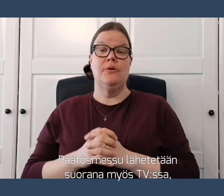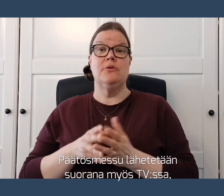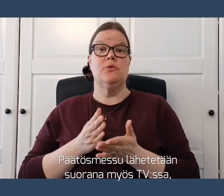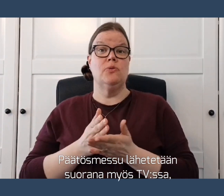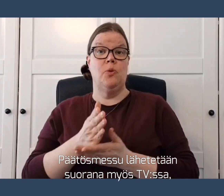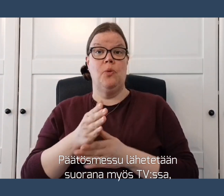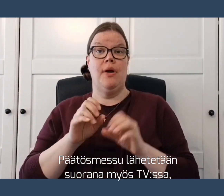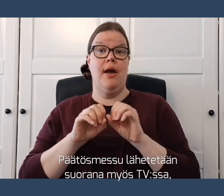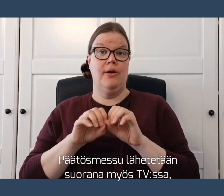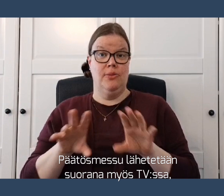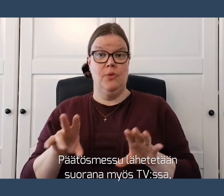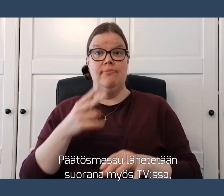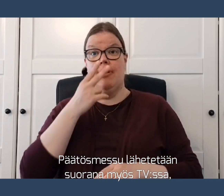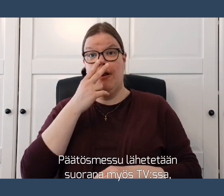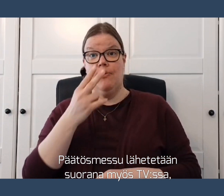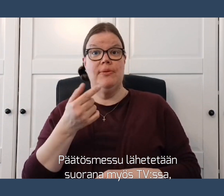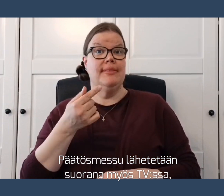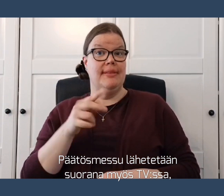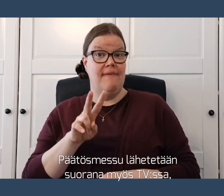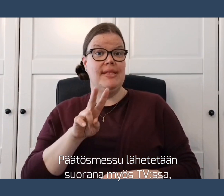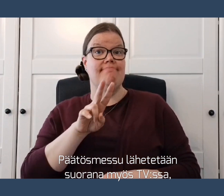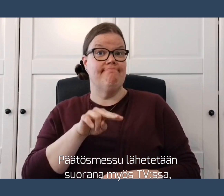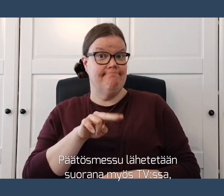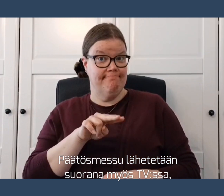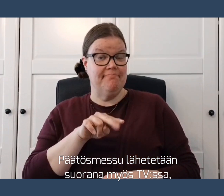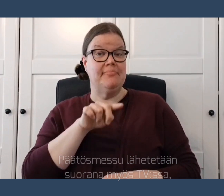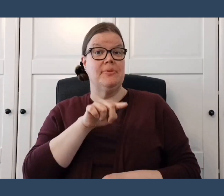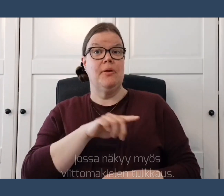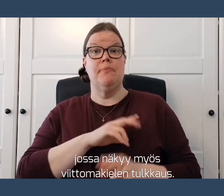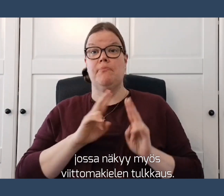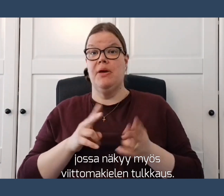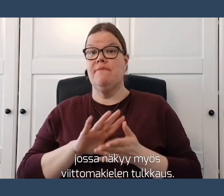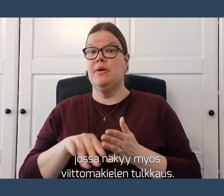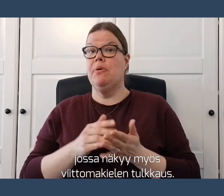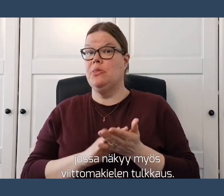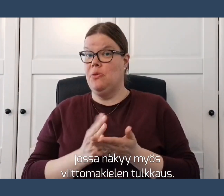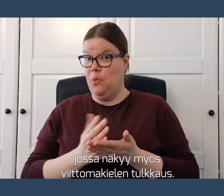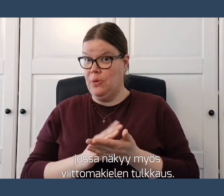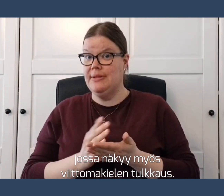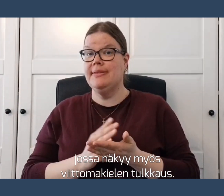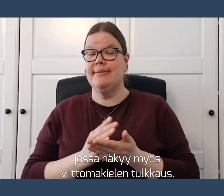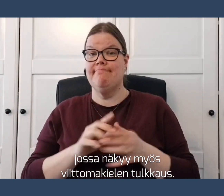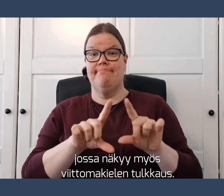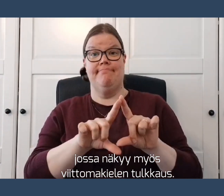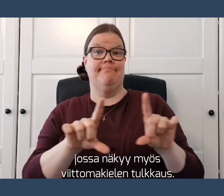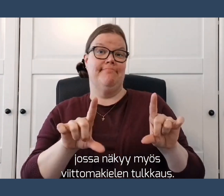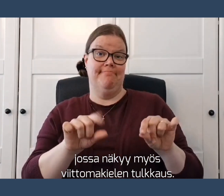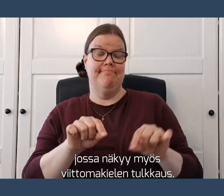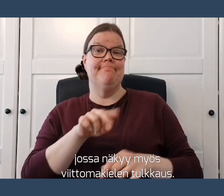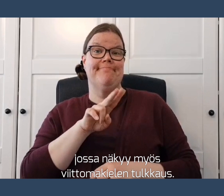Päätösmessu lähetetään suorana myös televisiossa, jossa näkyy myös viittomakielen